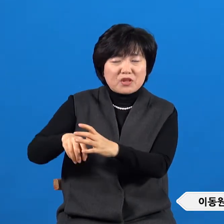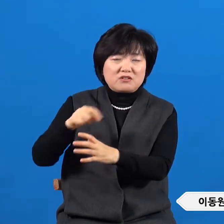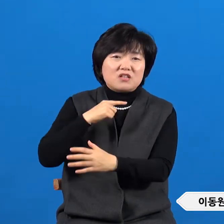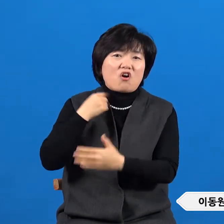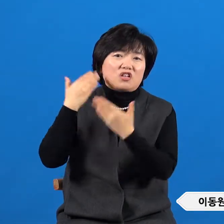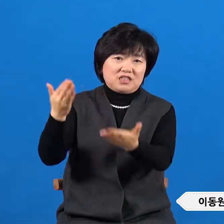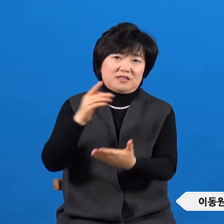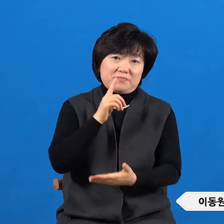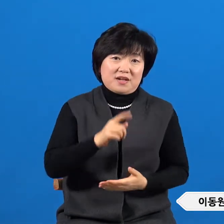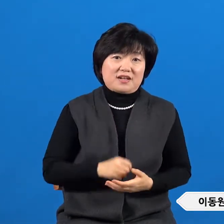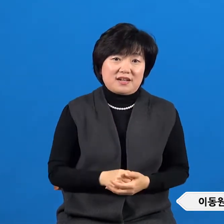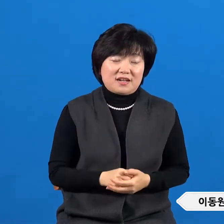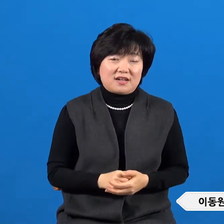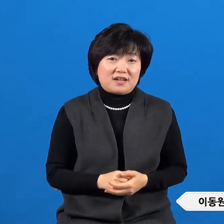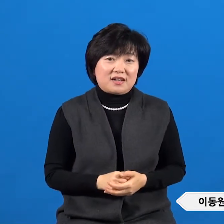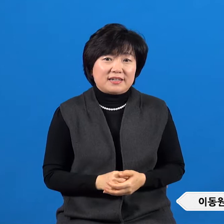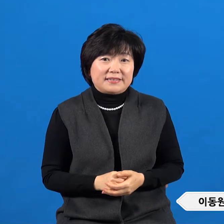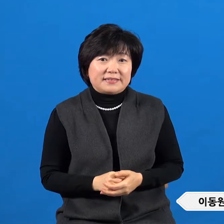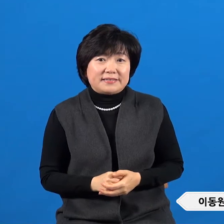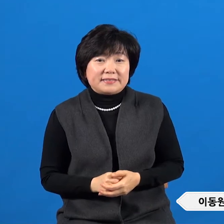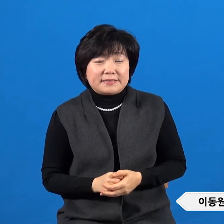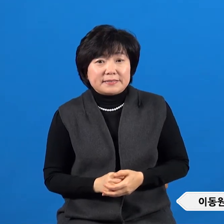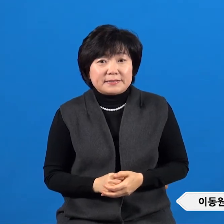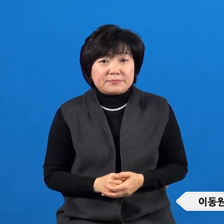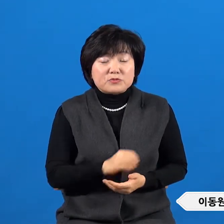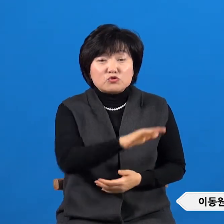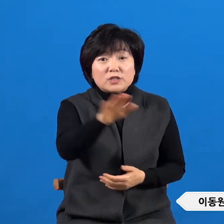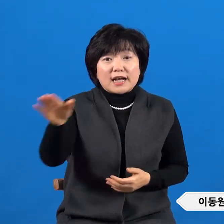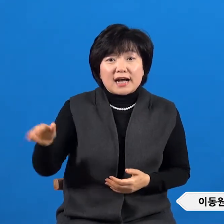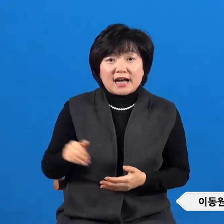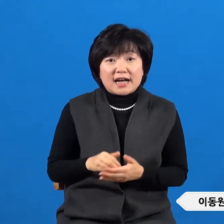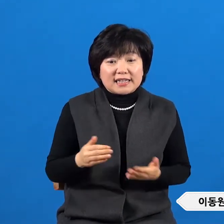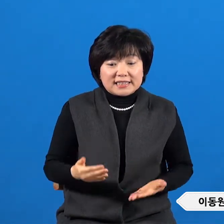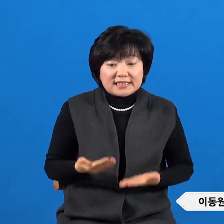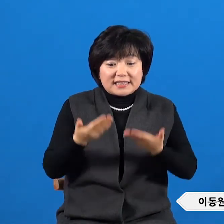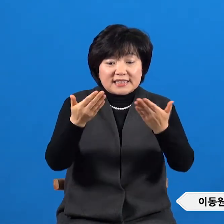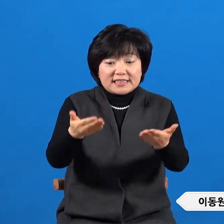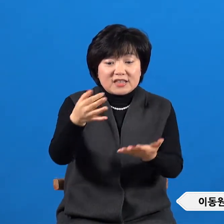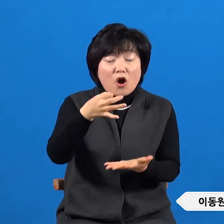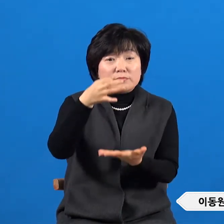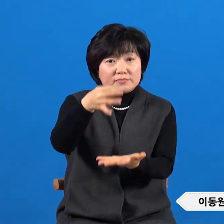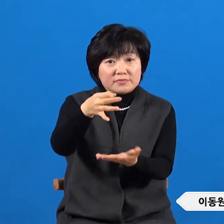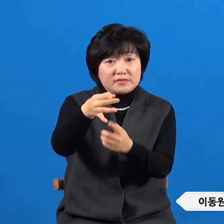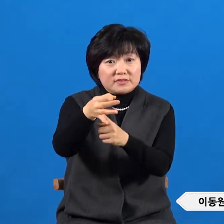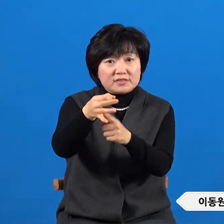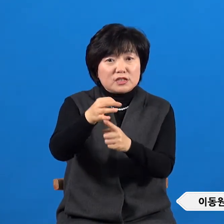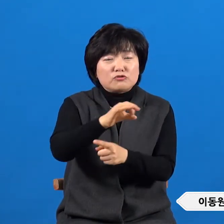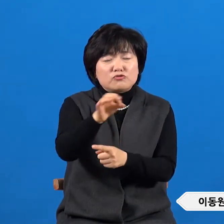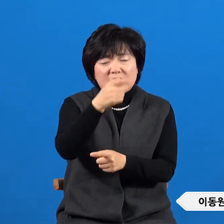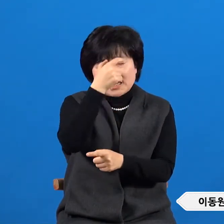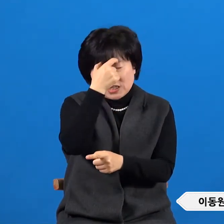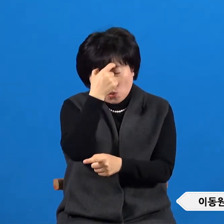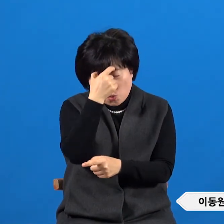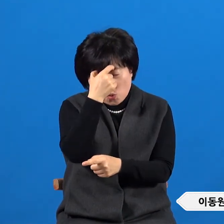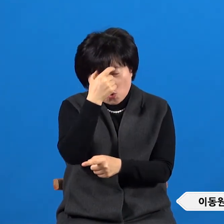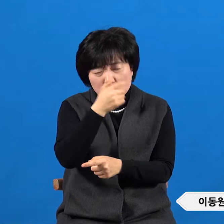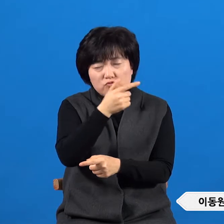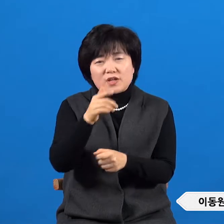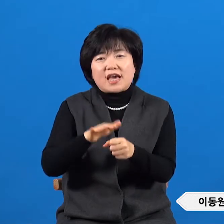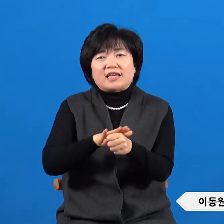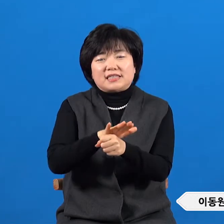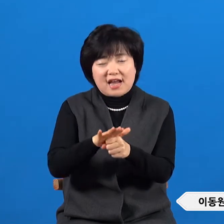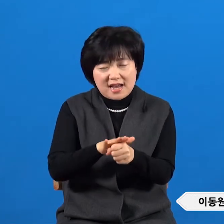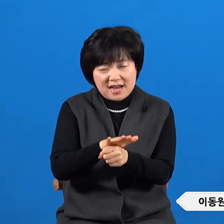헌신이었다라고 기록하고 있습니다. 중요한 것은 이것입니다. 오늘 우리가 드리는 우리의 헌물에 우리의 기도,